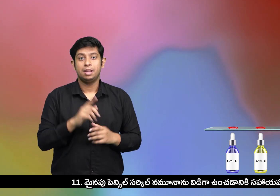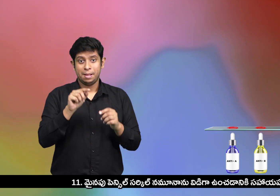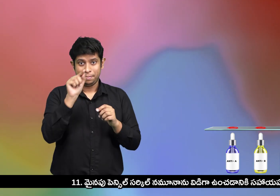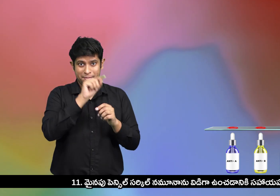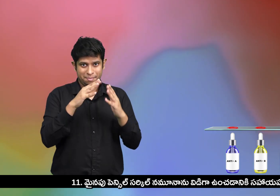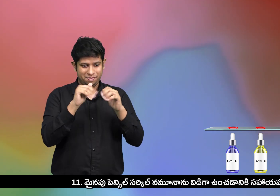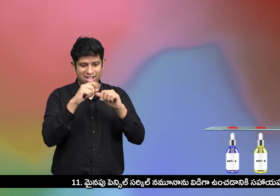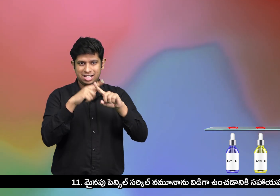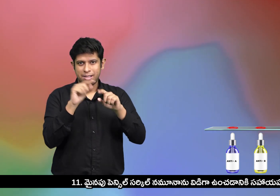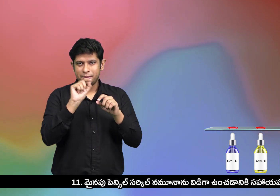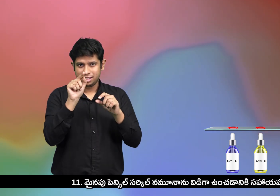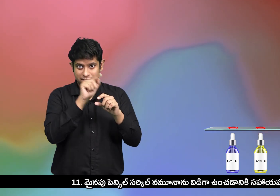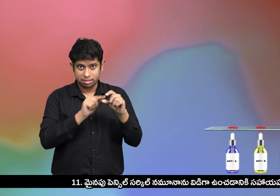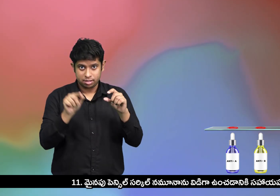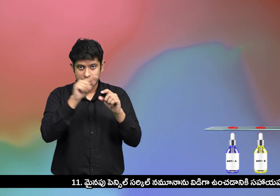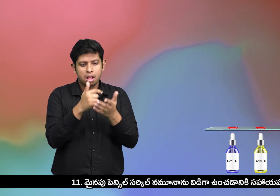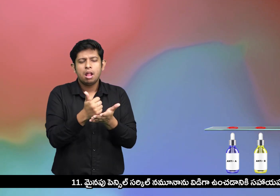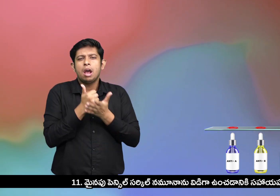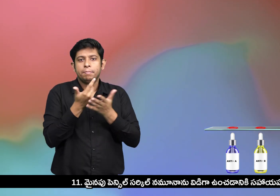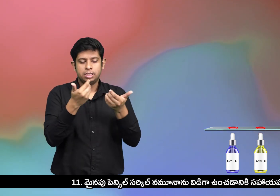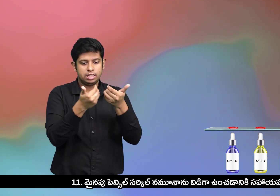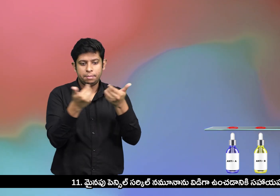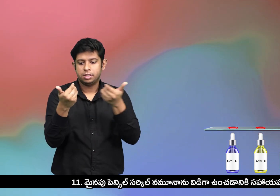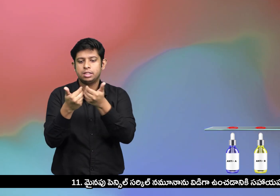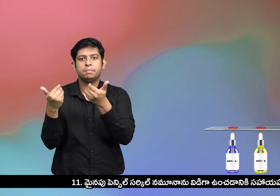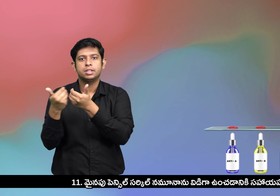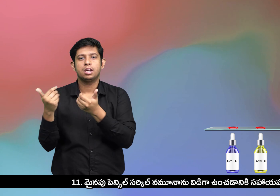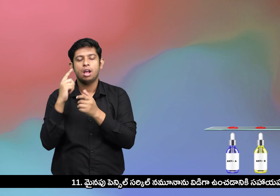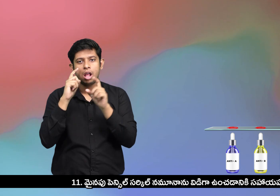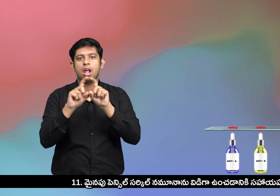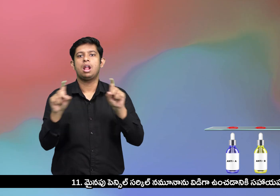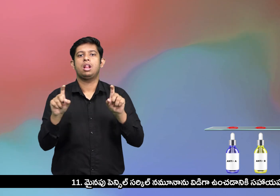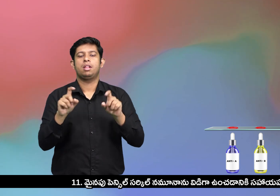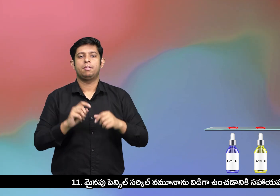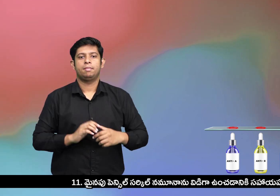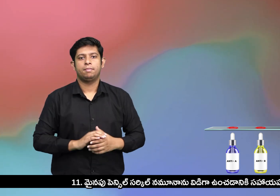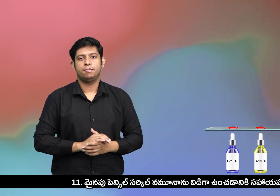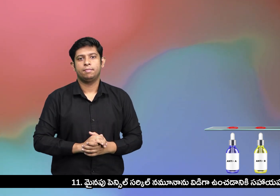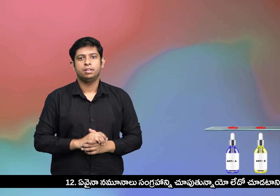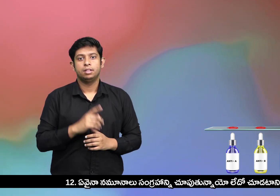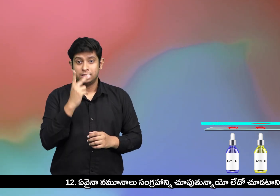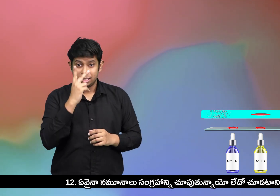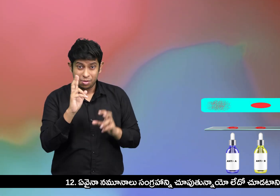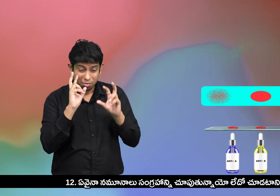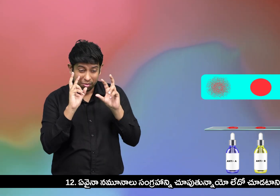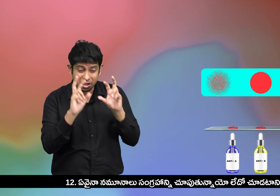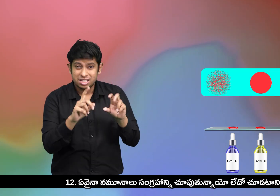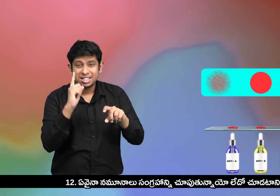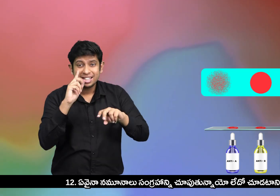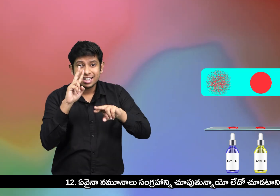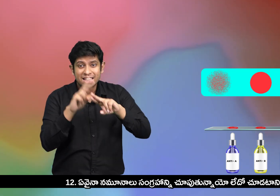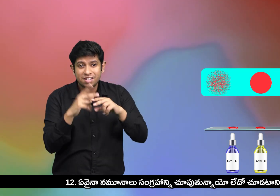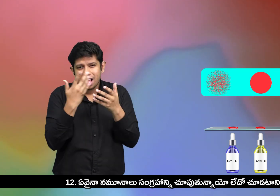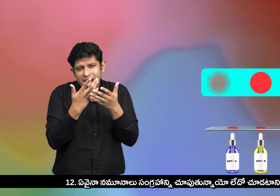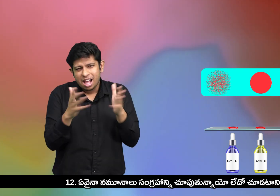11 మైనపు పెన్సిల్ సర్కిల్ నమూనాను విడిగా ఉంచడానికి సహాయపడుతుంది. 12